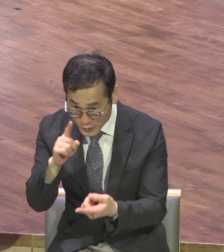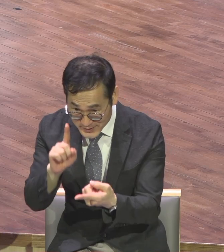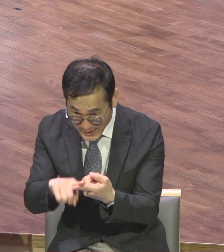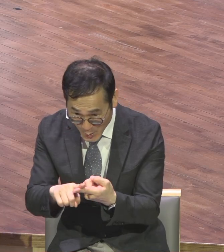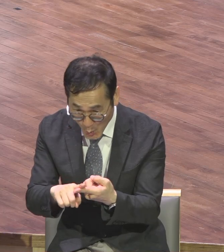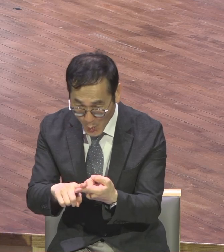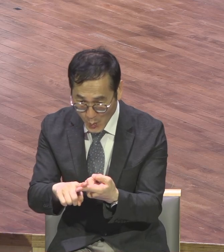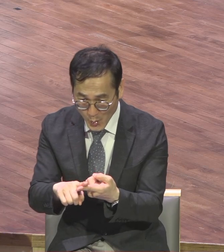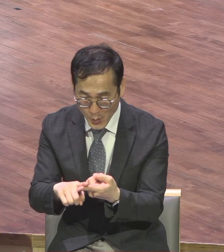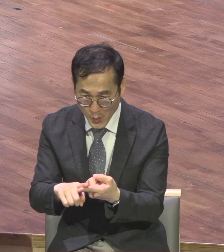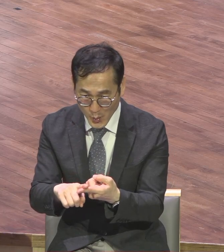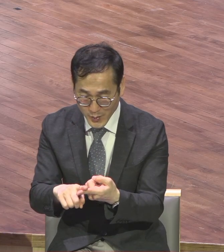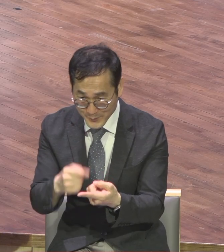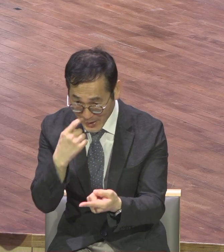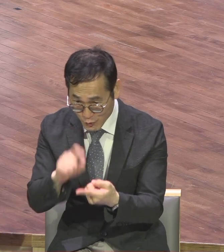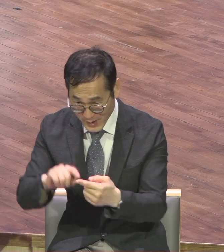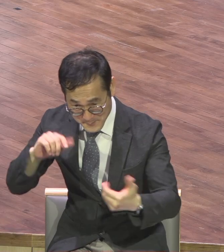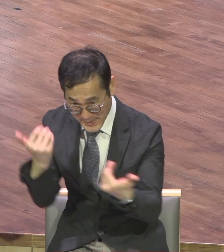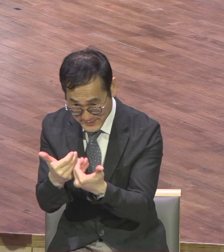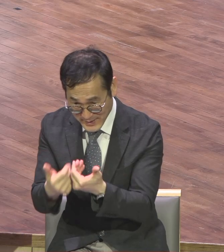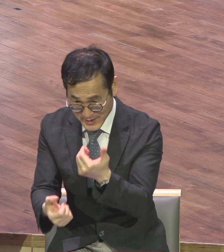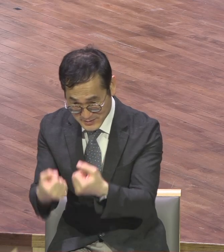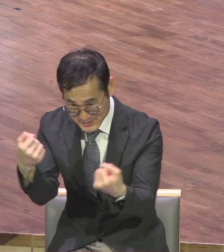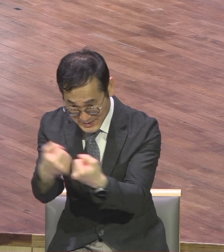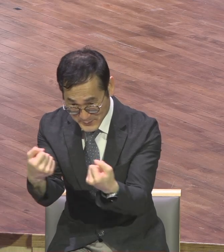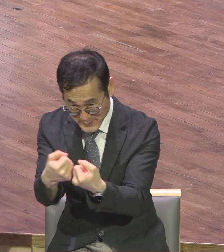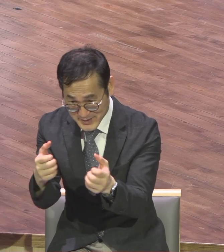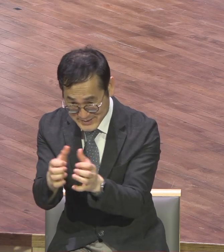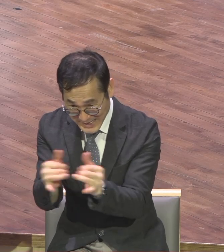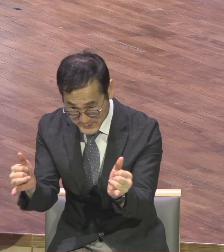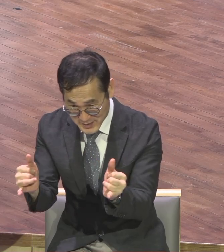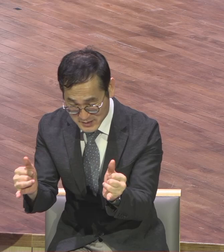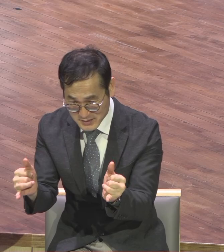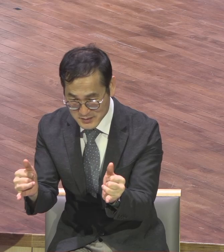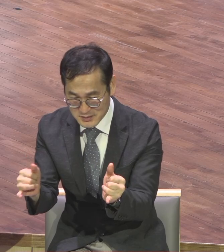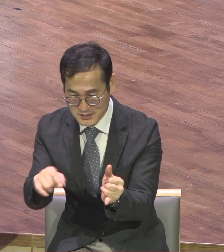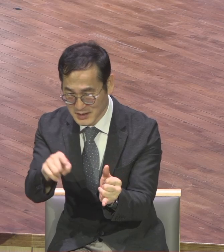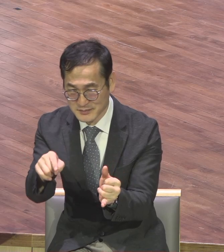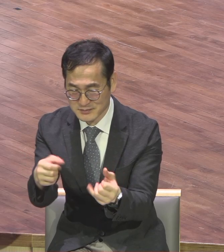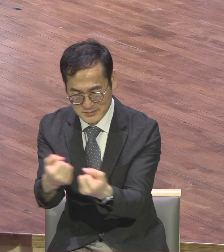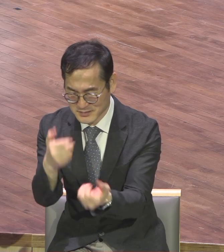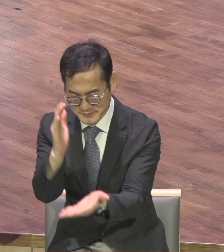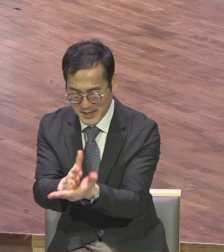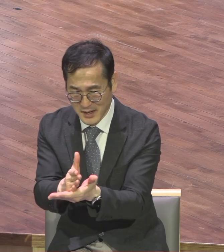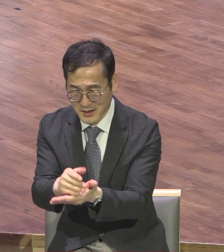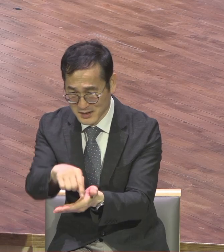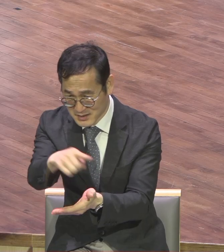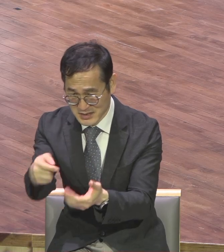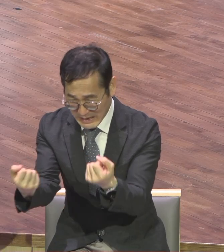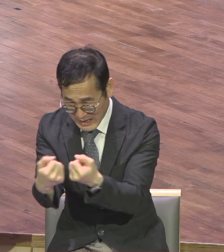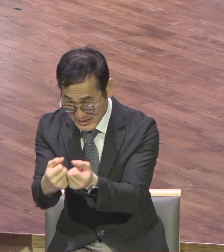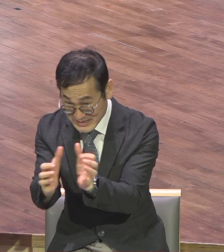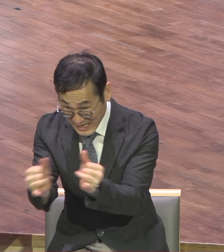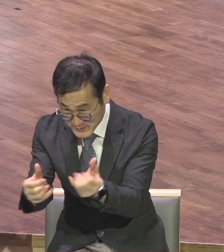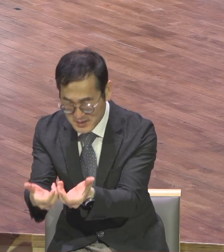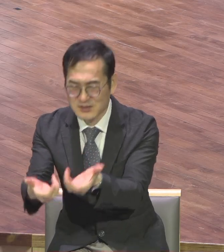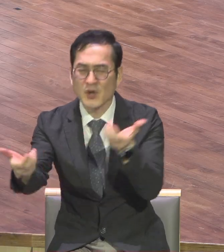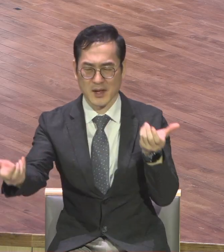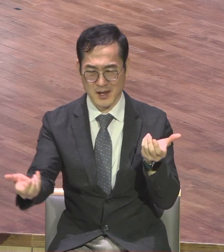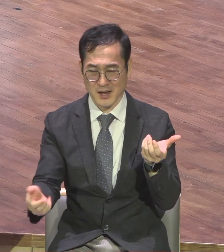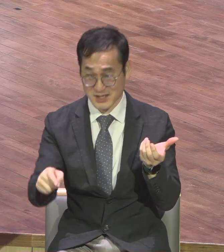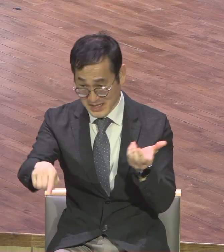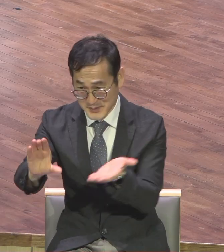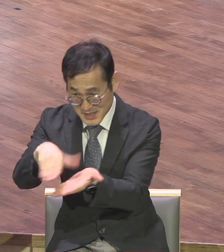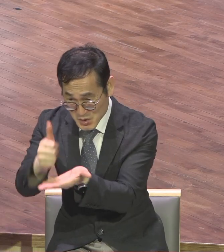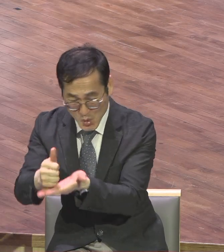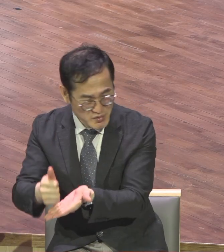분쟁을 일으키거나 거치게 하는 자들을 살피고 그들에게서 떠나라. 이 같은 자들은 우리 주 그리스도를 섬기지